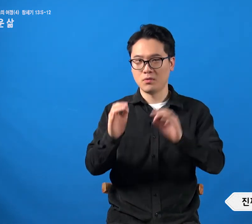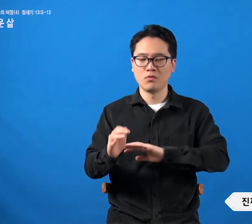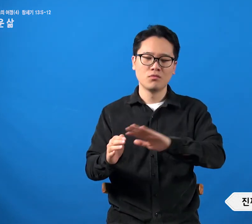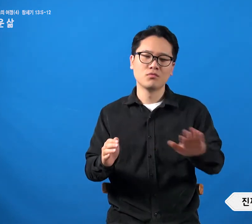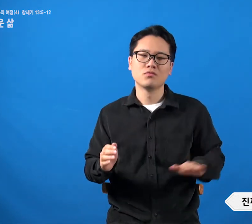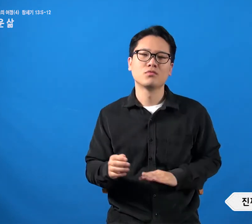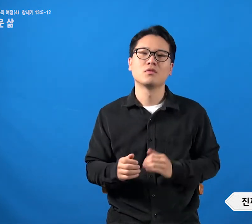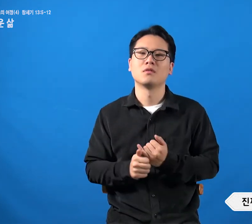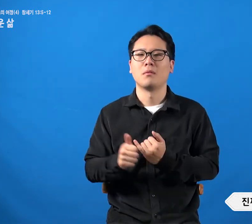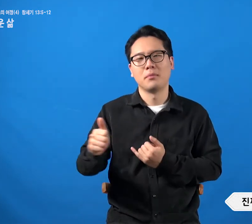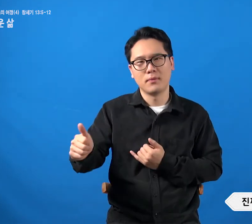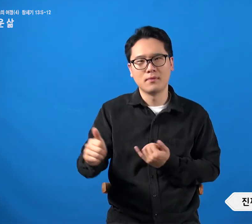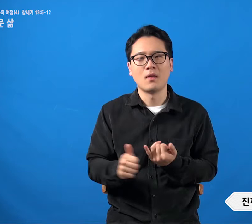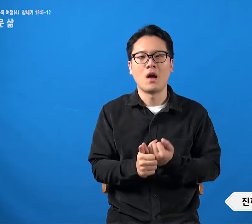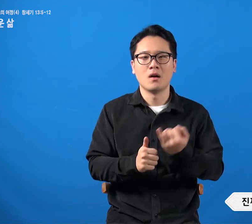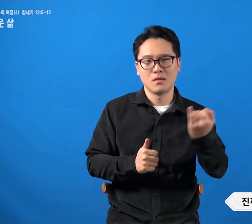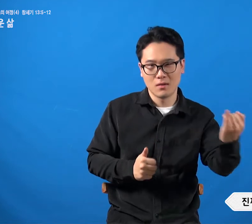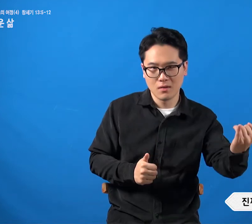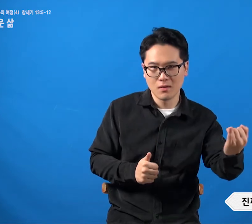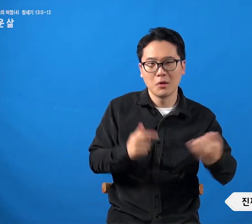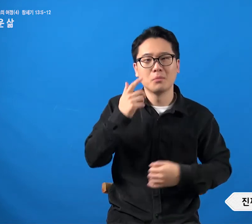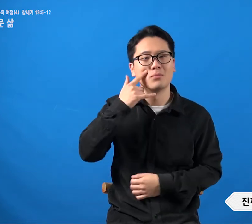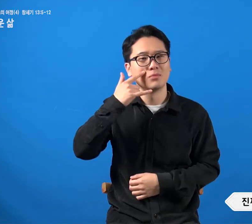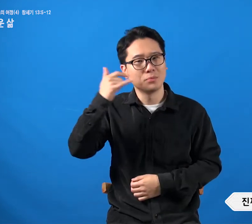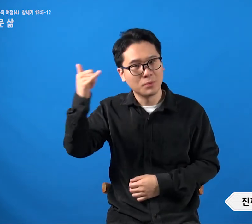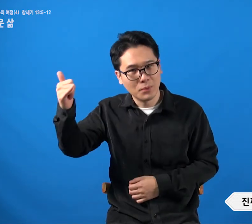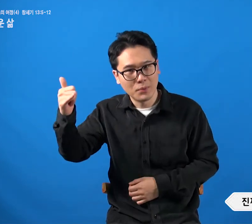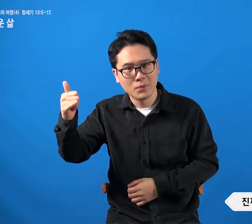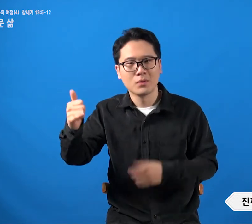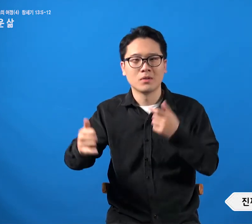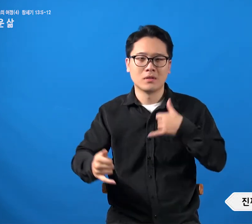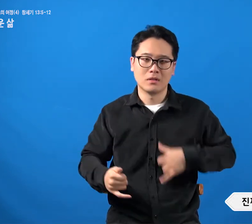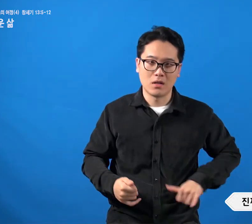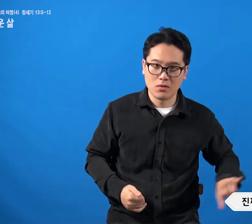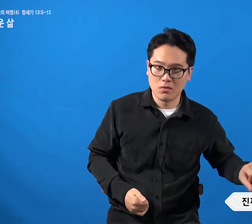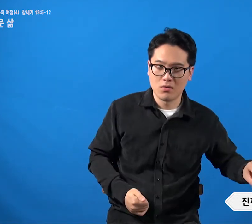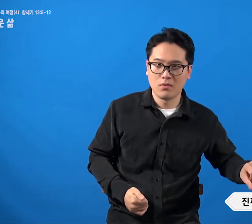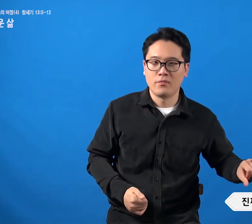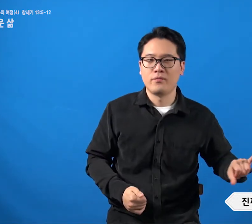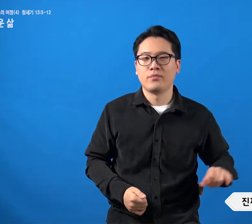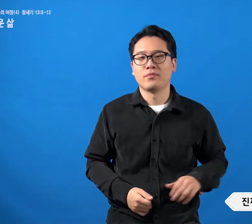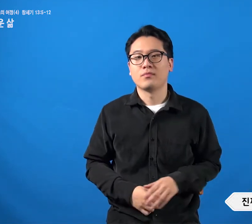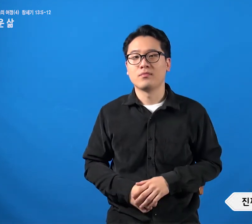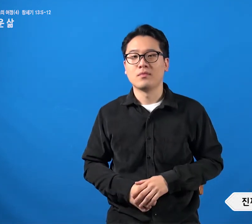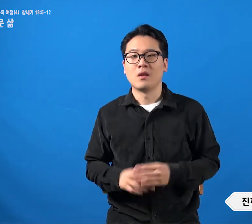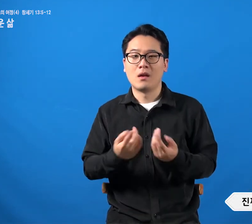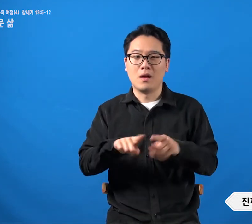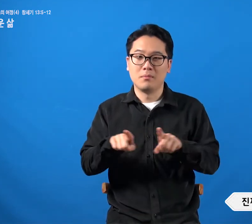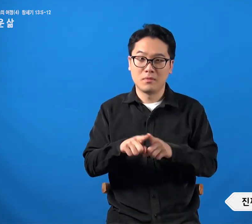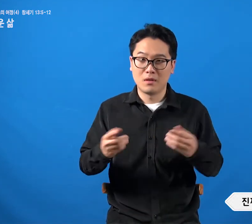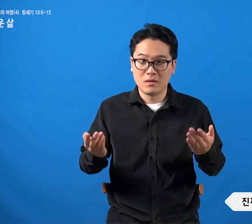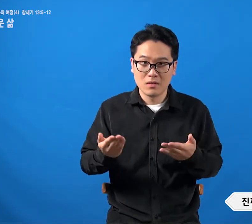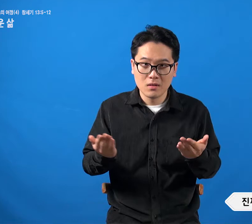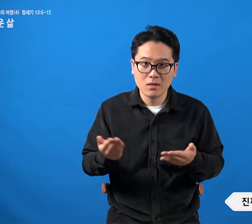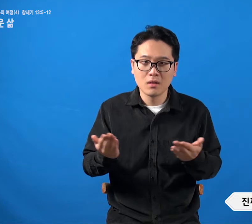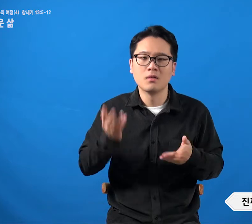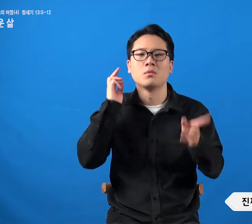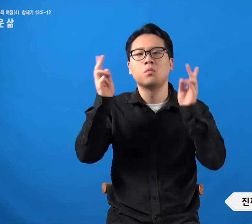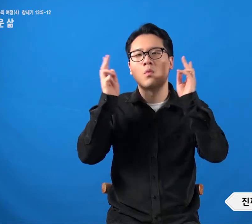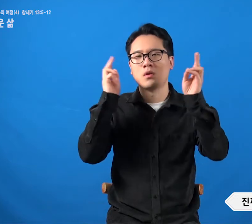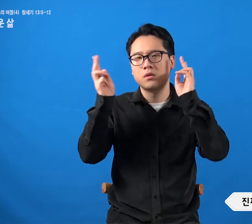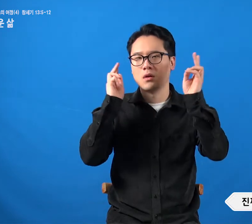남편입니다. 아내입니다. 부모입니다. 자녀입니다. 아니, 함께 일하는